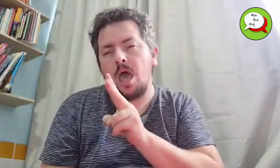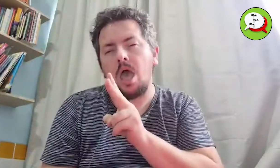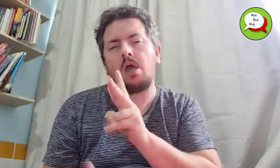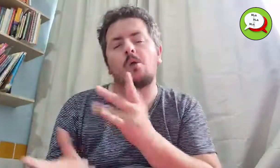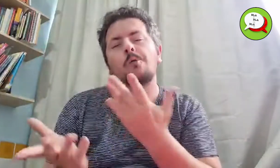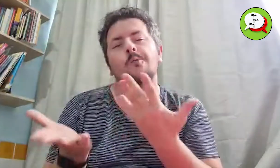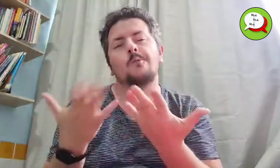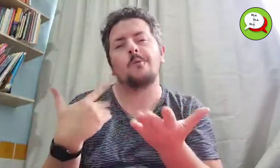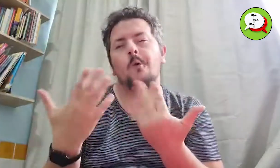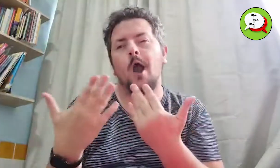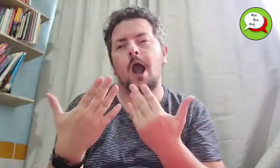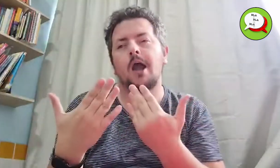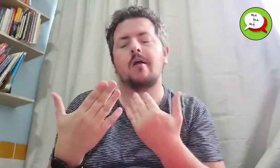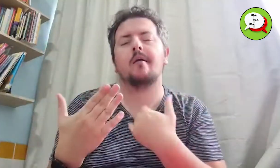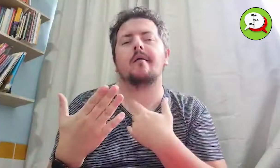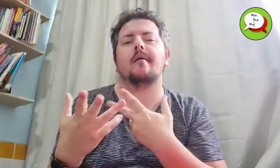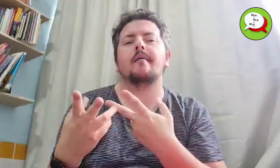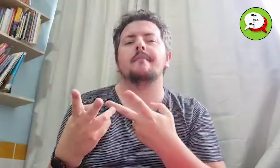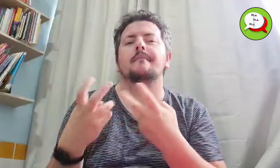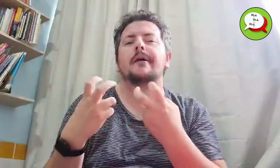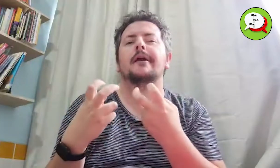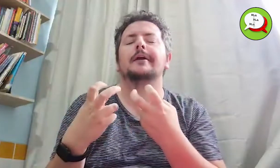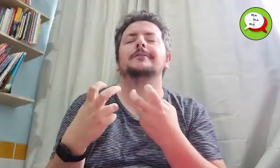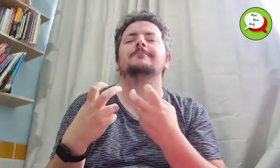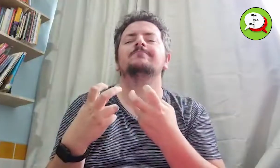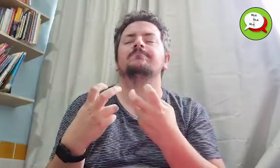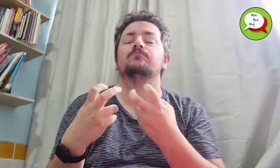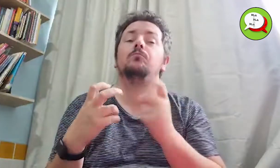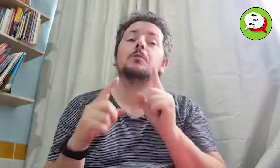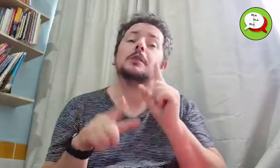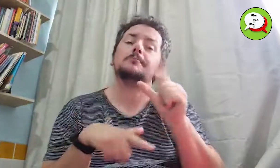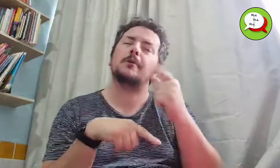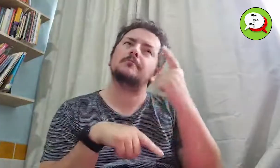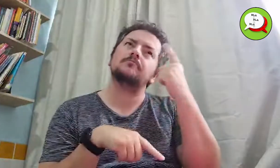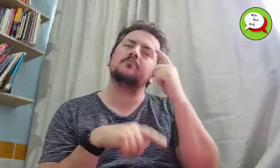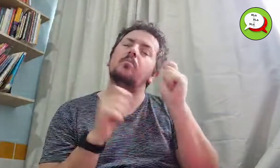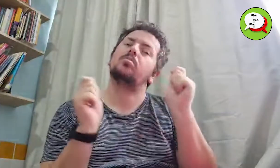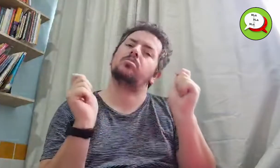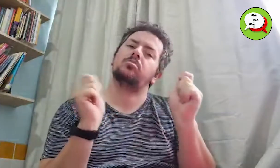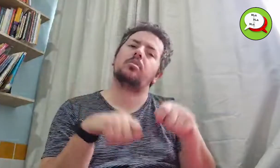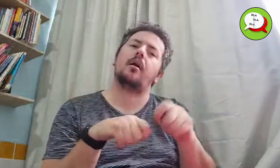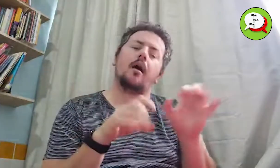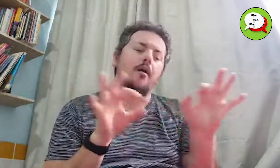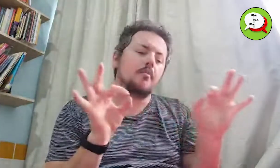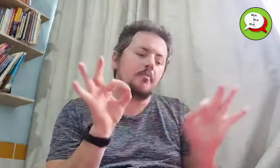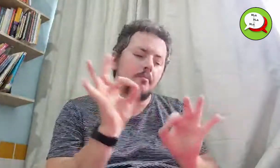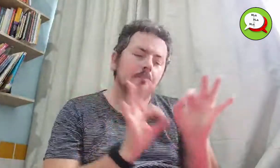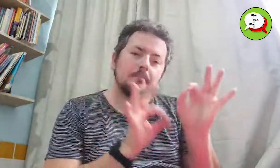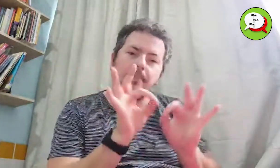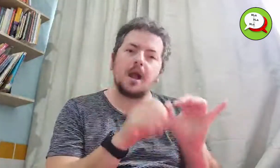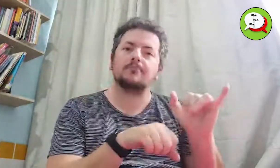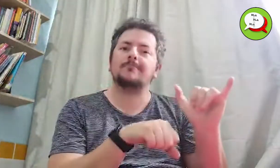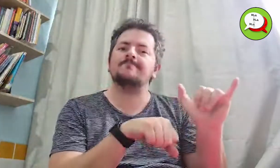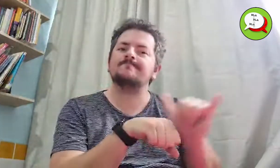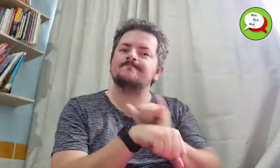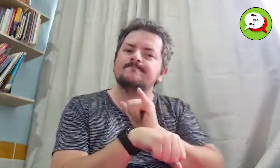você vai analisar, você vai conversar com cada um deles, você vai entender como cada um deles